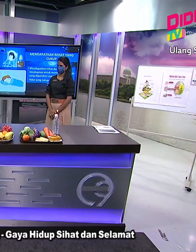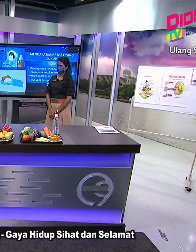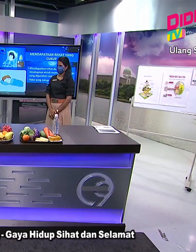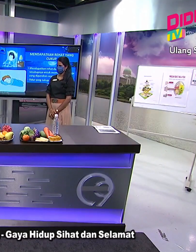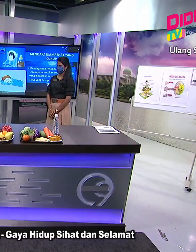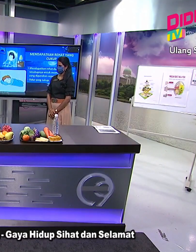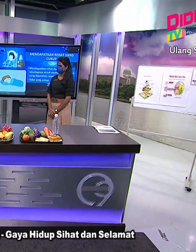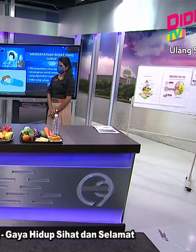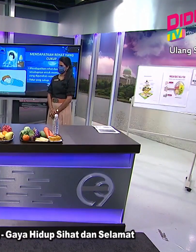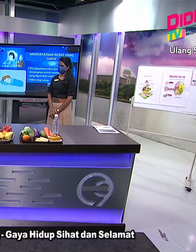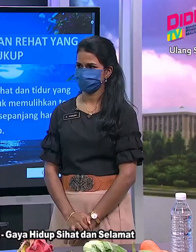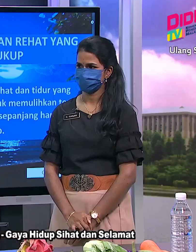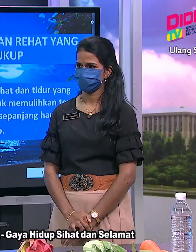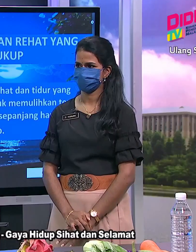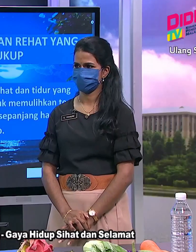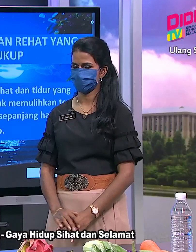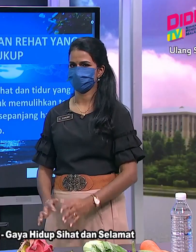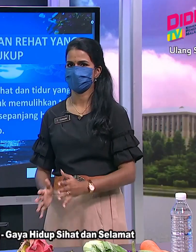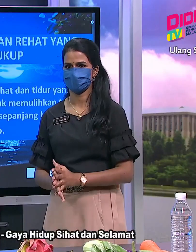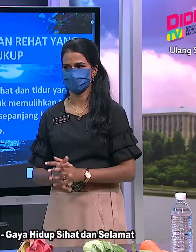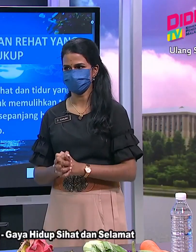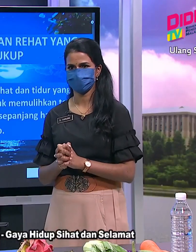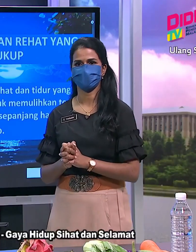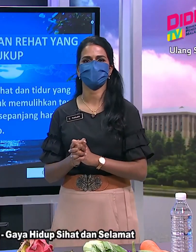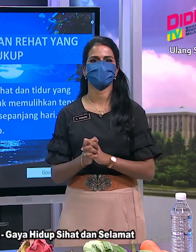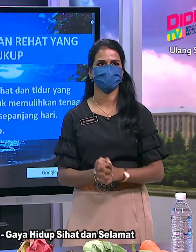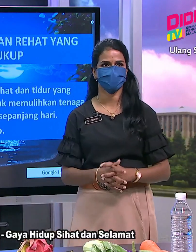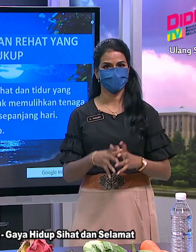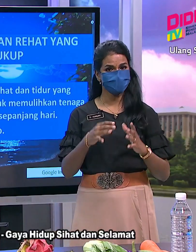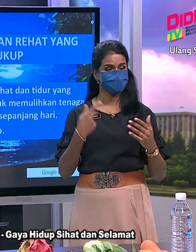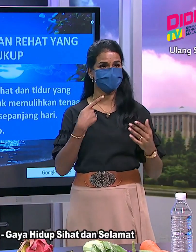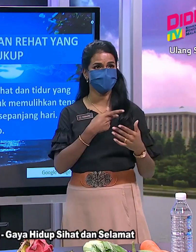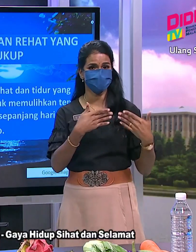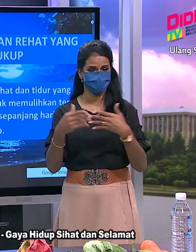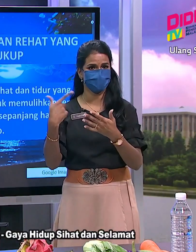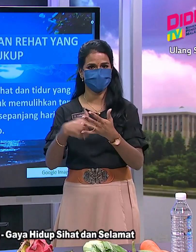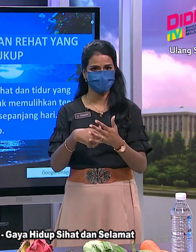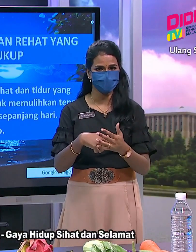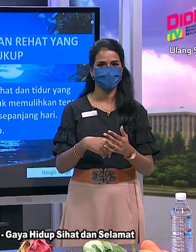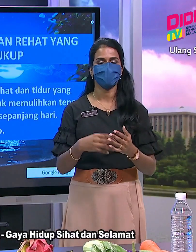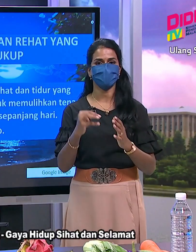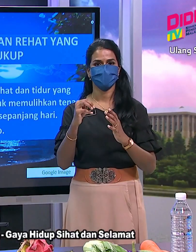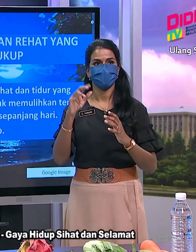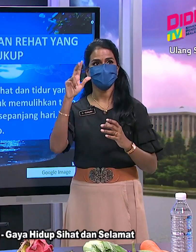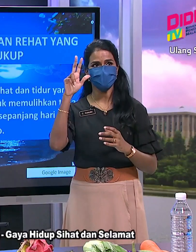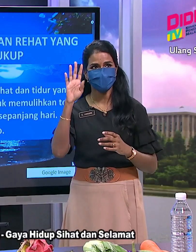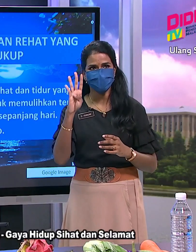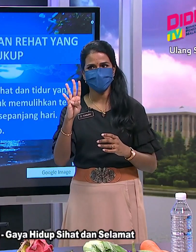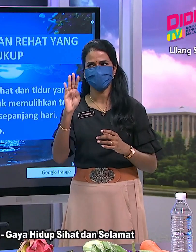nak sambung pembelajaran kita dengan mendapatkan rehat yang cukup. Okey, kita sambung lagi ya. Okey, yang keempat